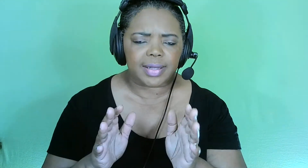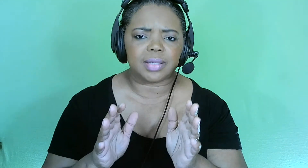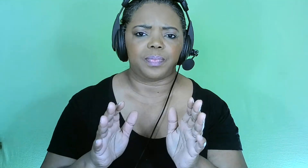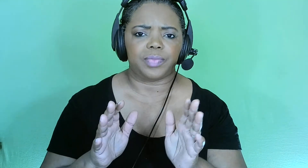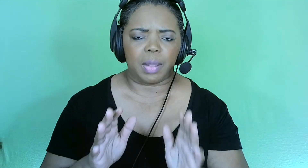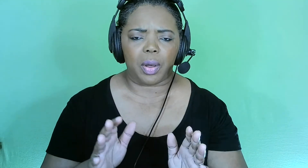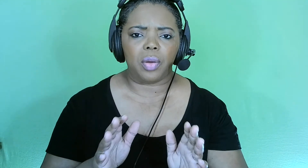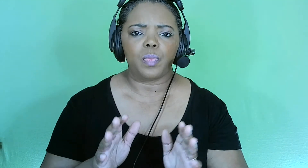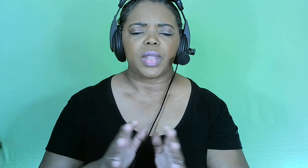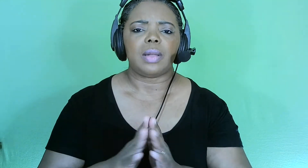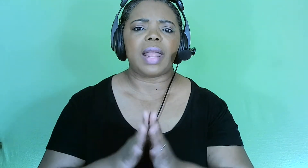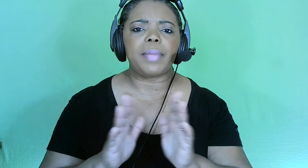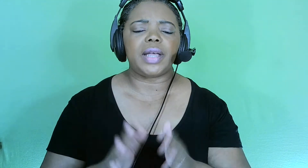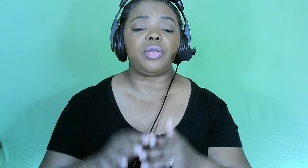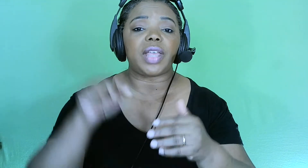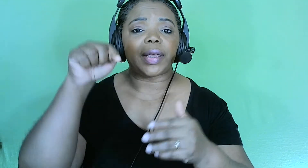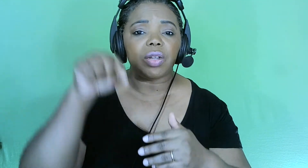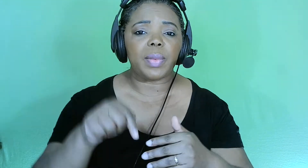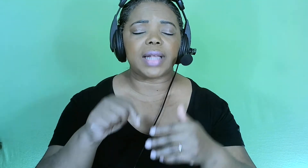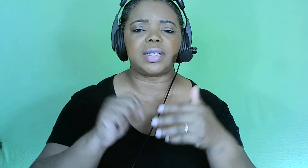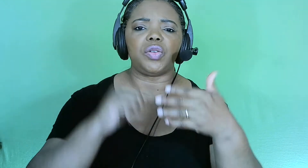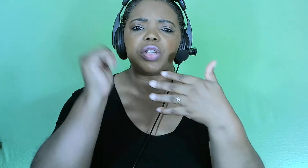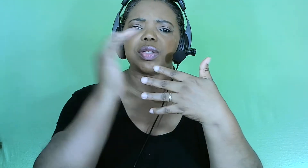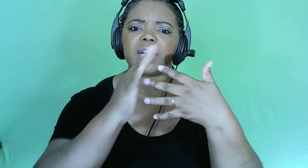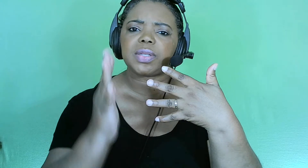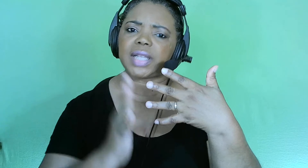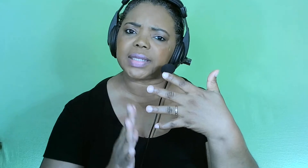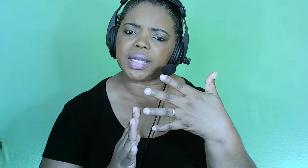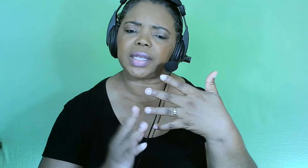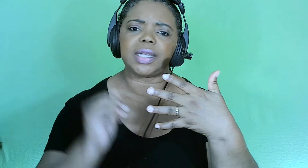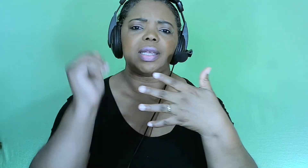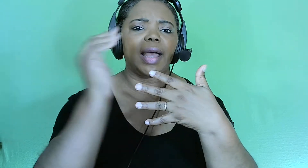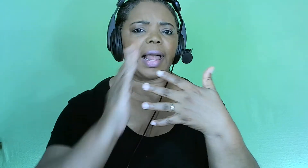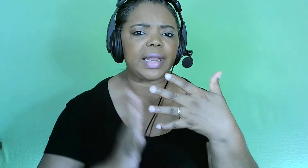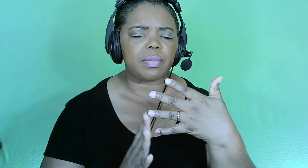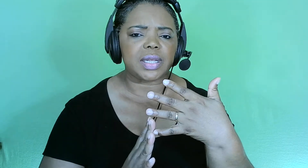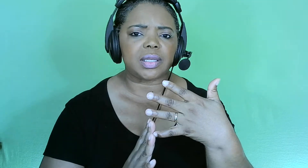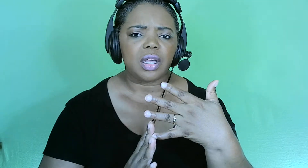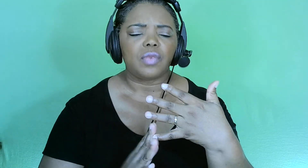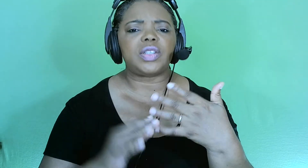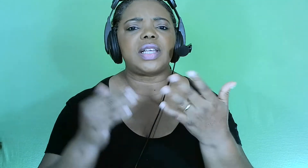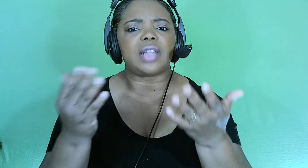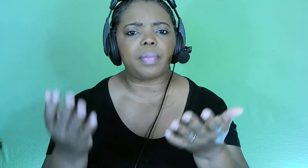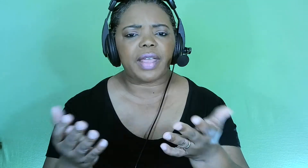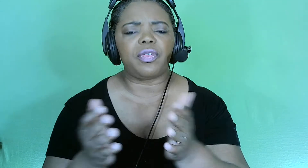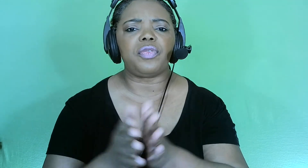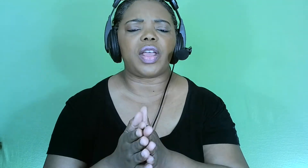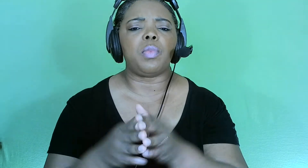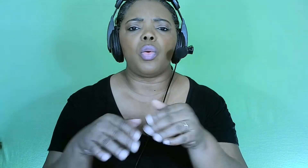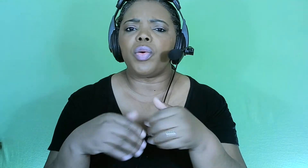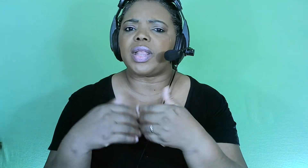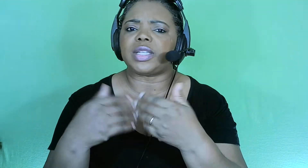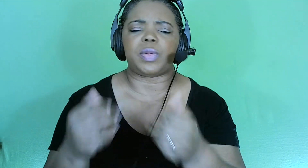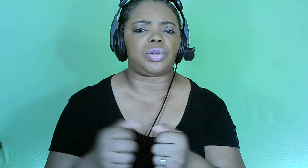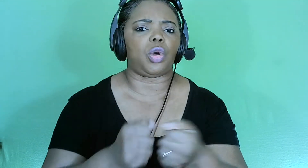sinais, tá bom? Lembrando que aqui no Brasil nós usamos essa daqui, a Libras. Vocês também vão ver muitas